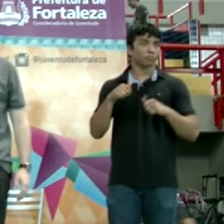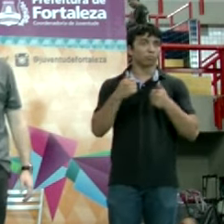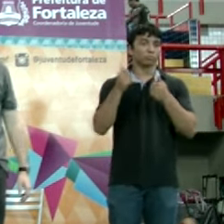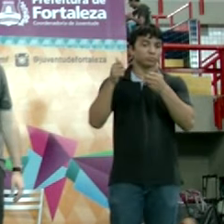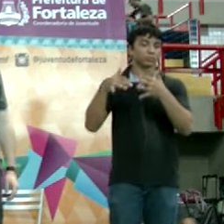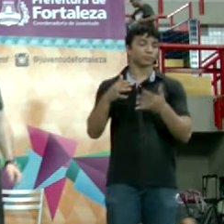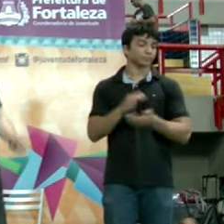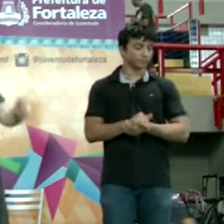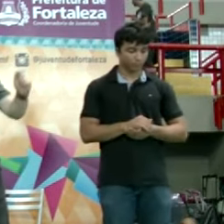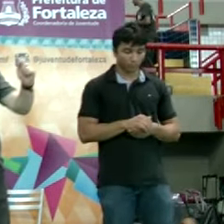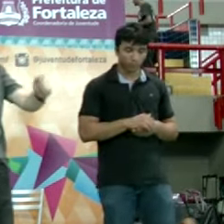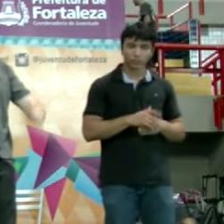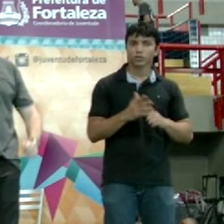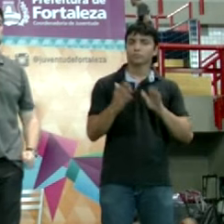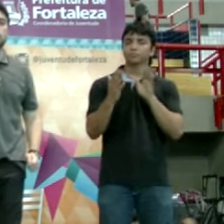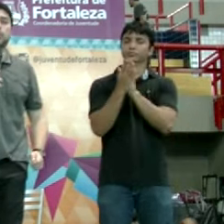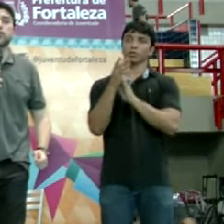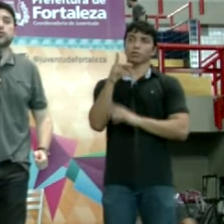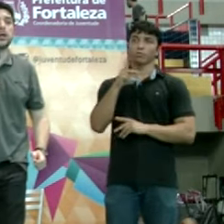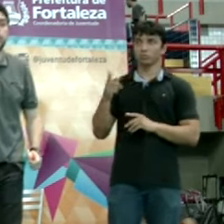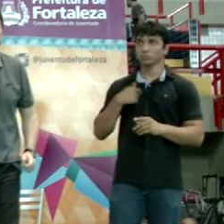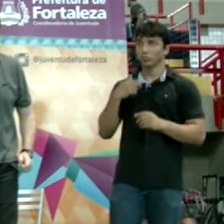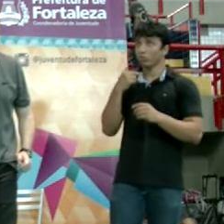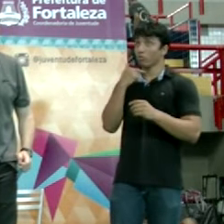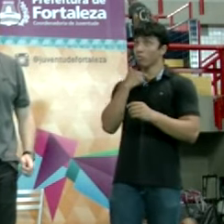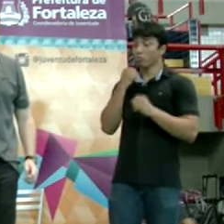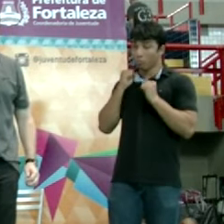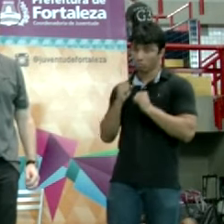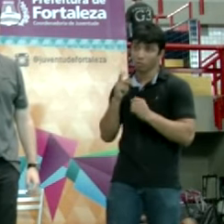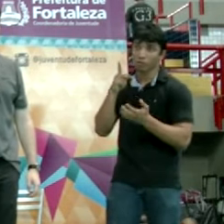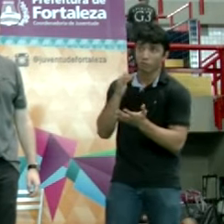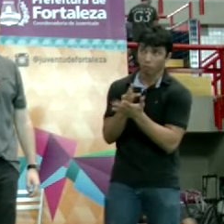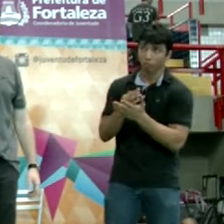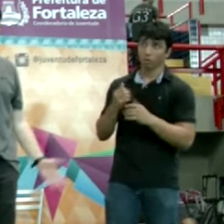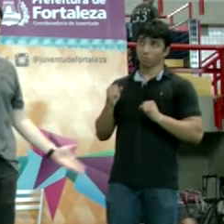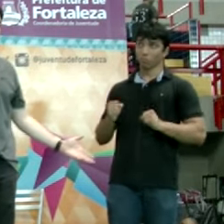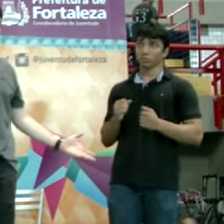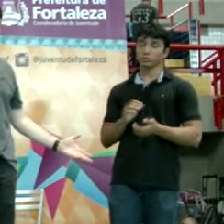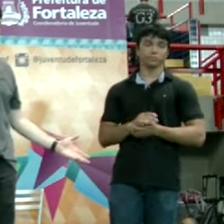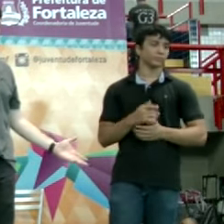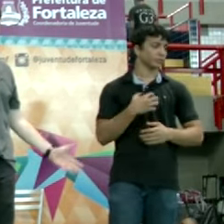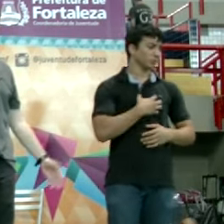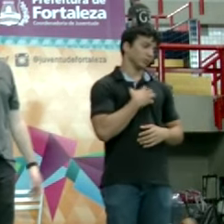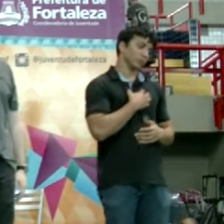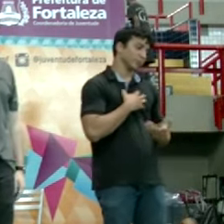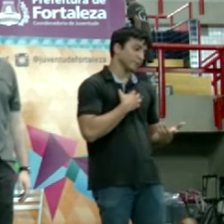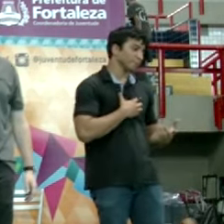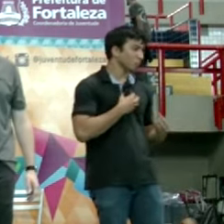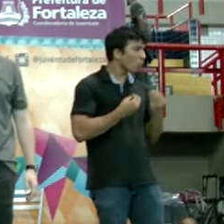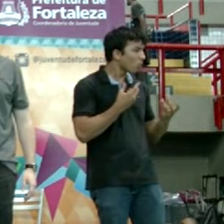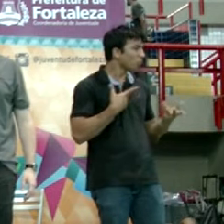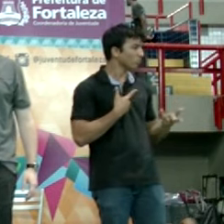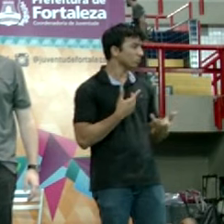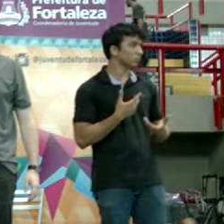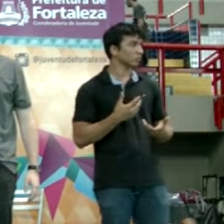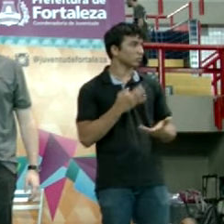E aí eu cheguei lá: professor, eu posso não ir para sua aula? Ele ficou com raiva, né? Como é que